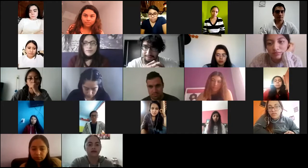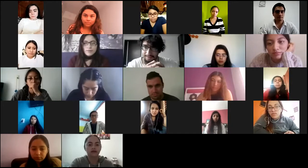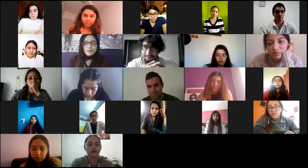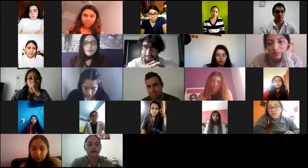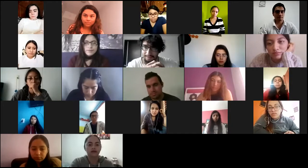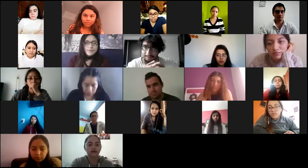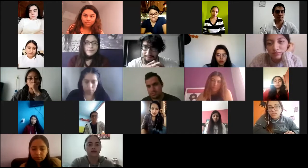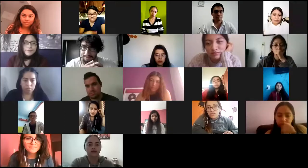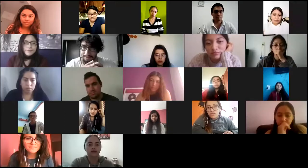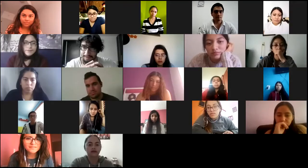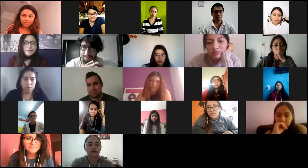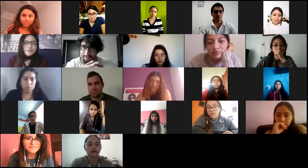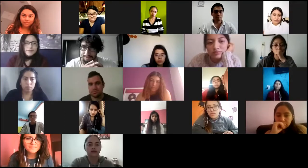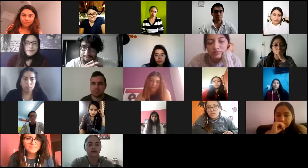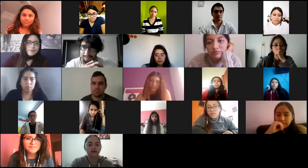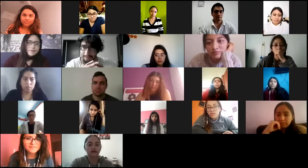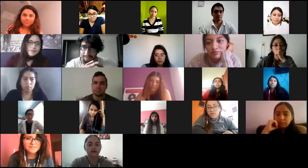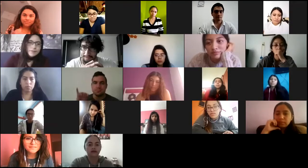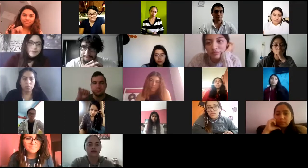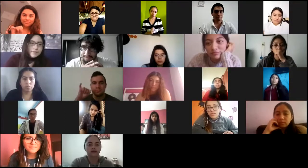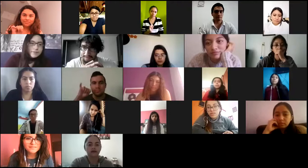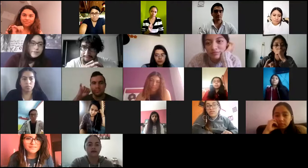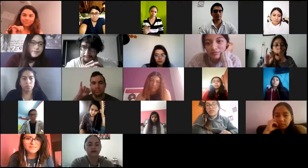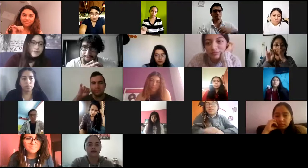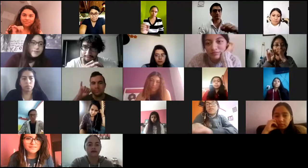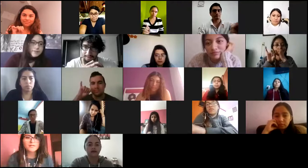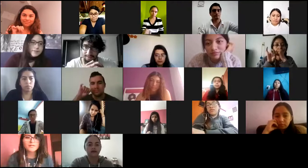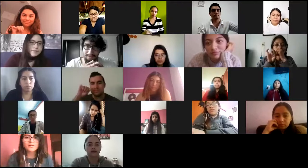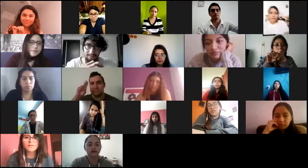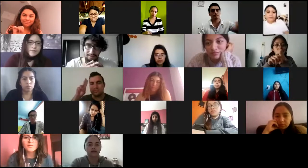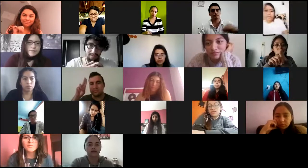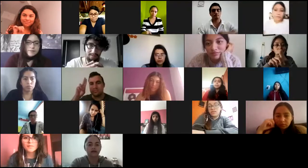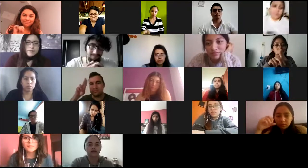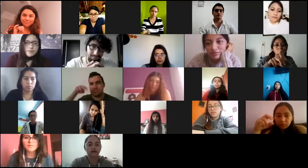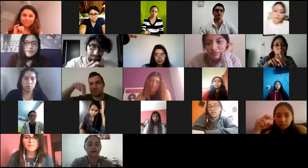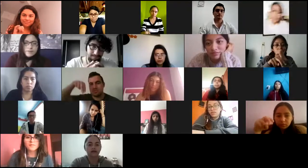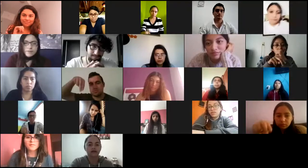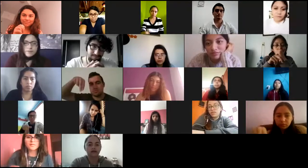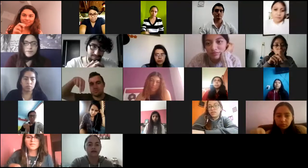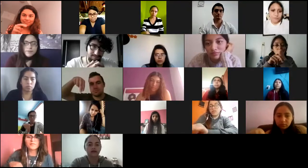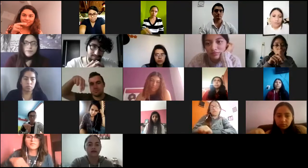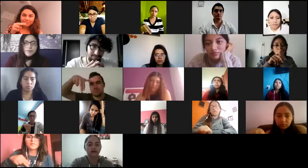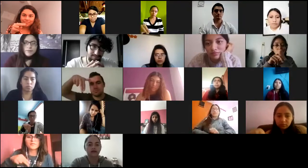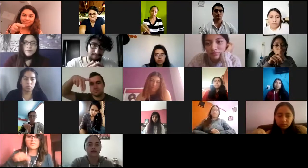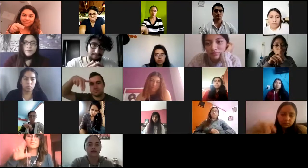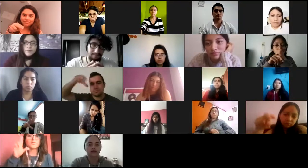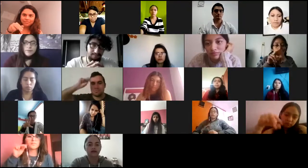El sí es con el dedo meñique, sí. Para decir no, con la letra N y el pulgar,